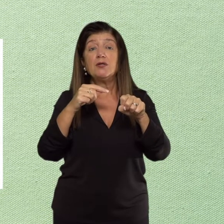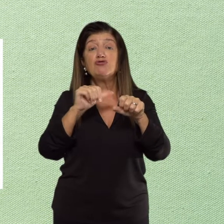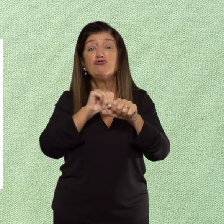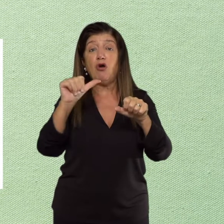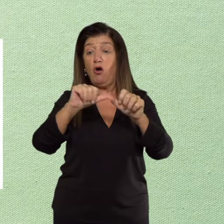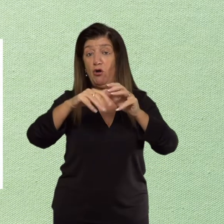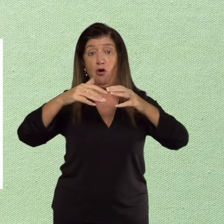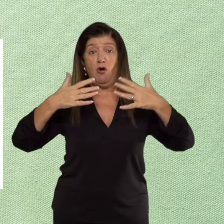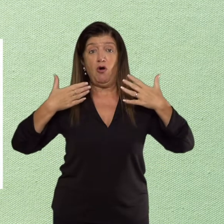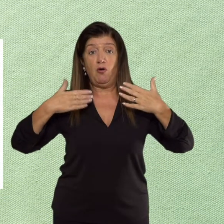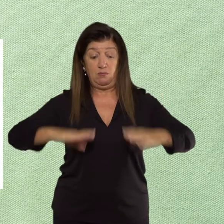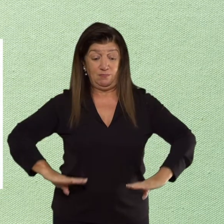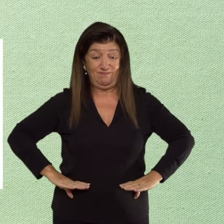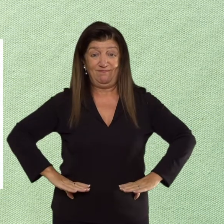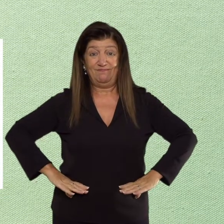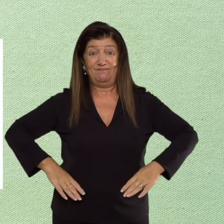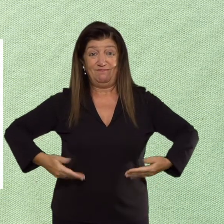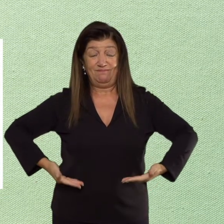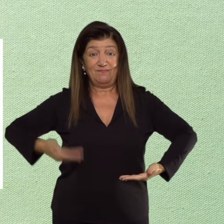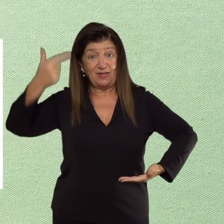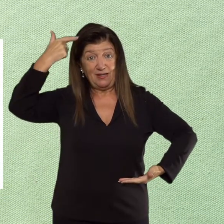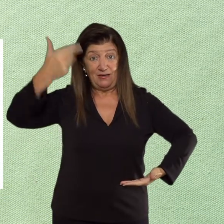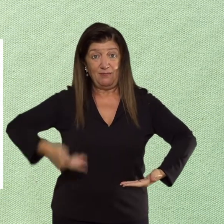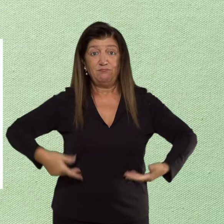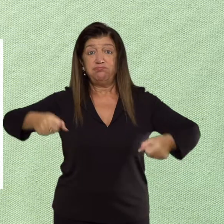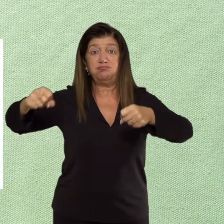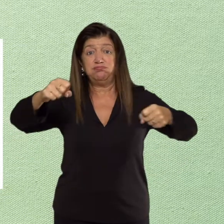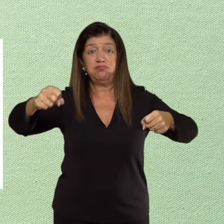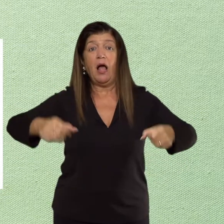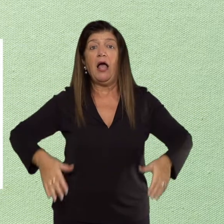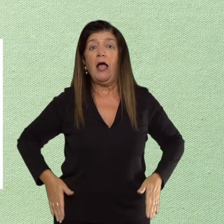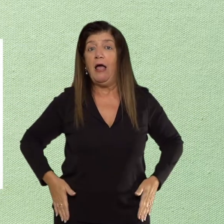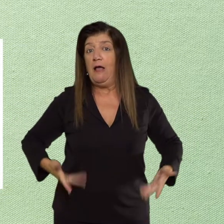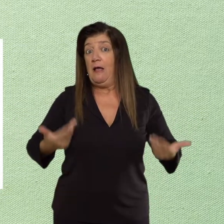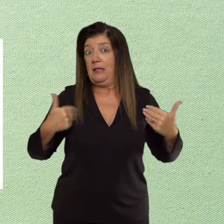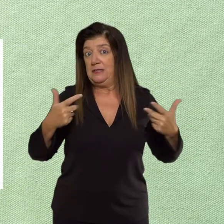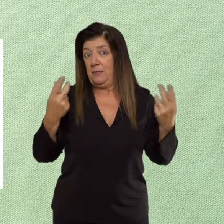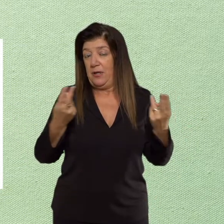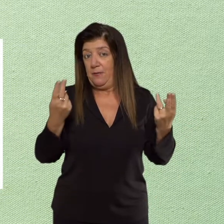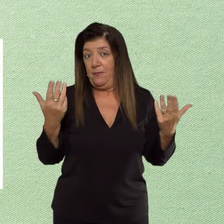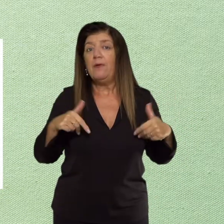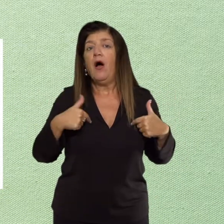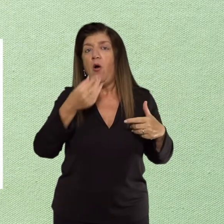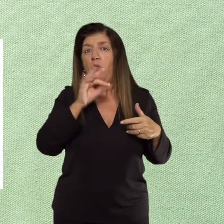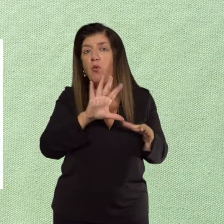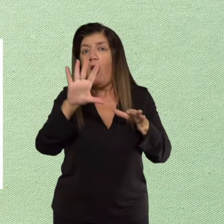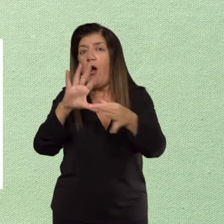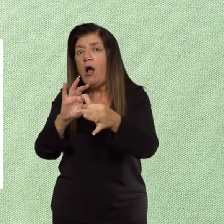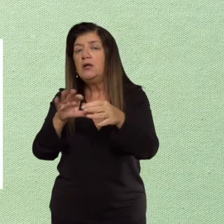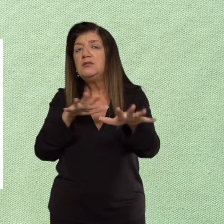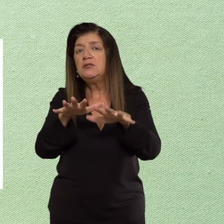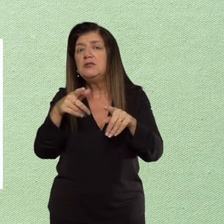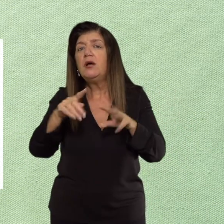inferiori, e consentono a una persona con disabilità di potersi muovere con questo sistema.